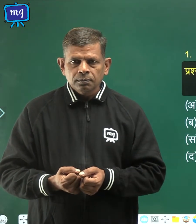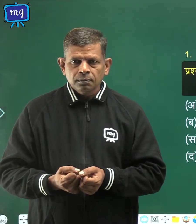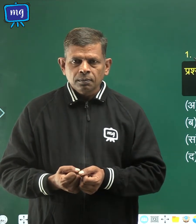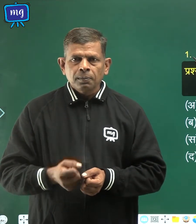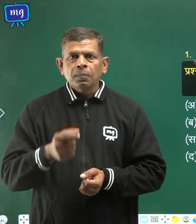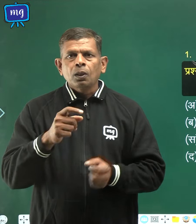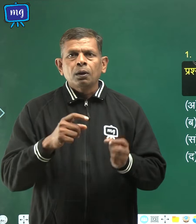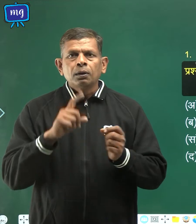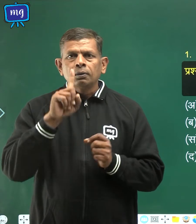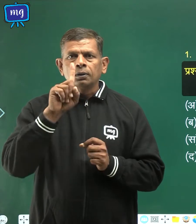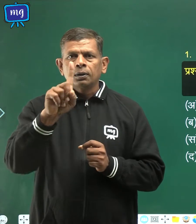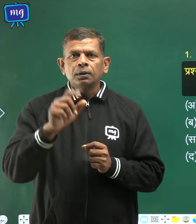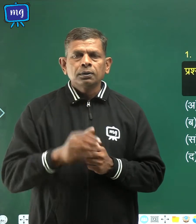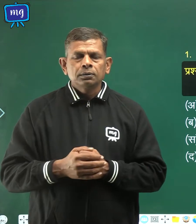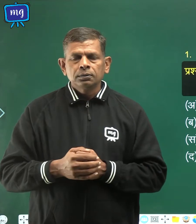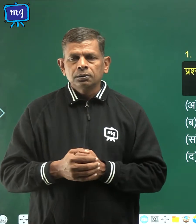नंबर 1,